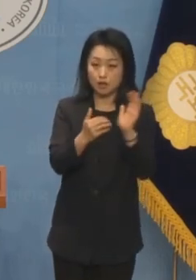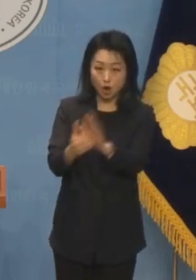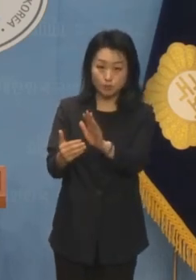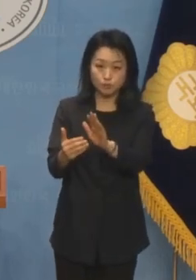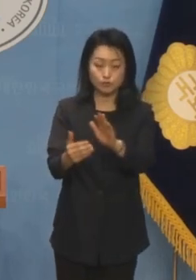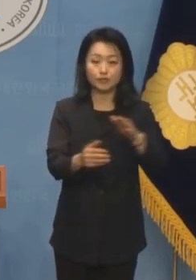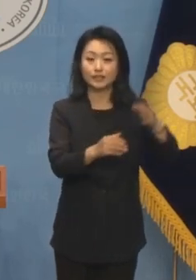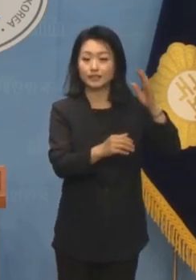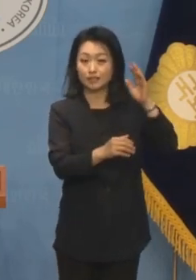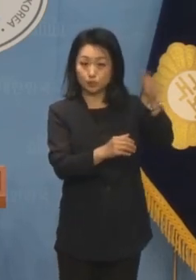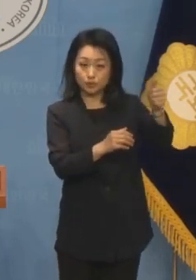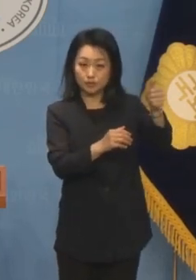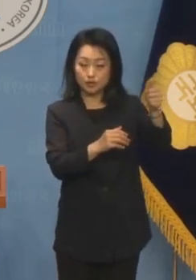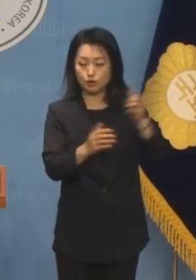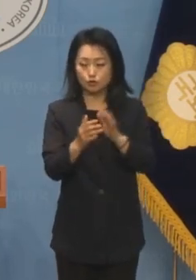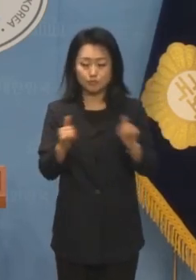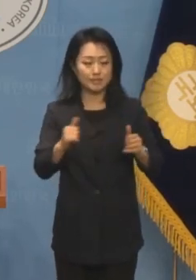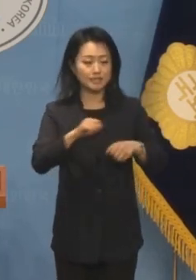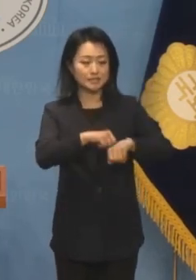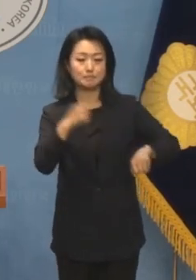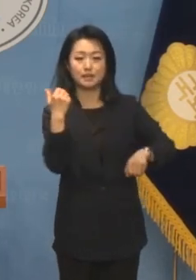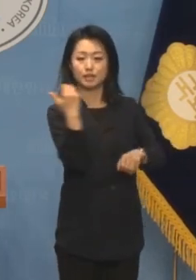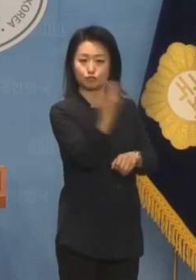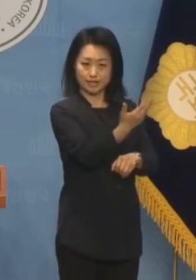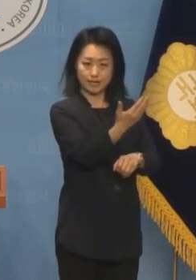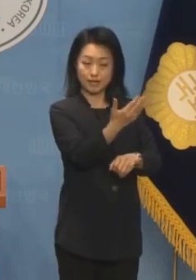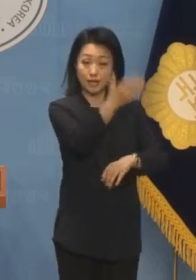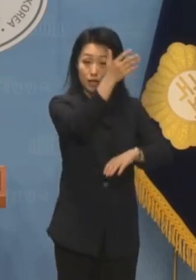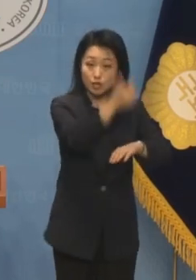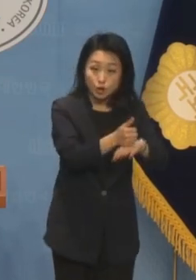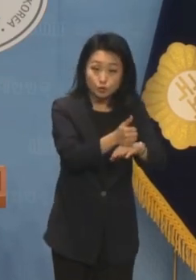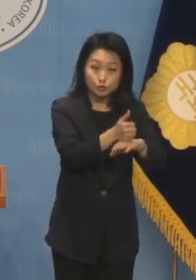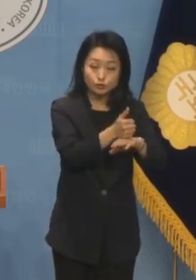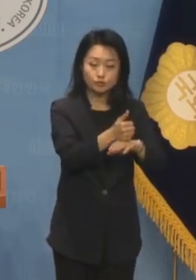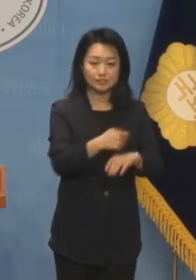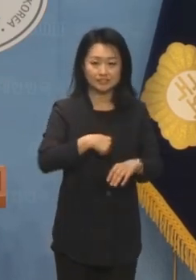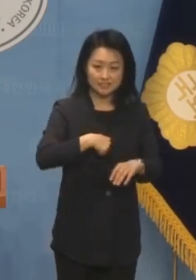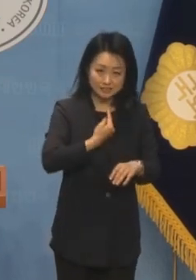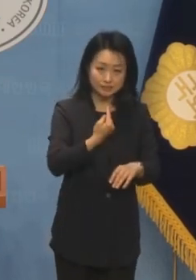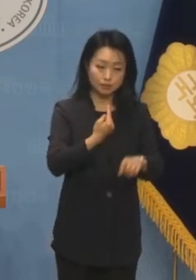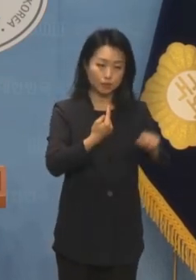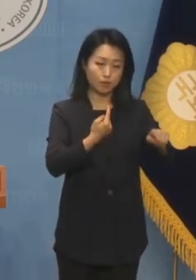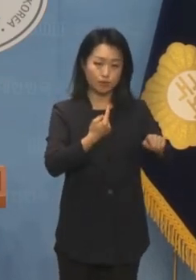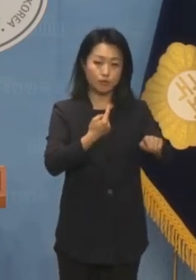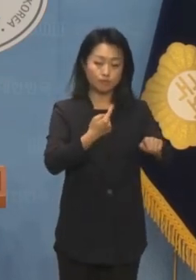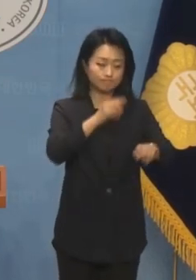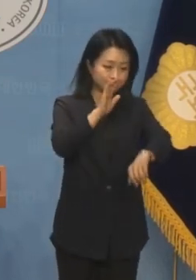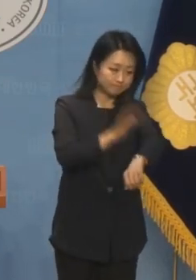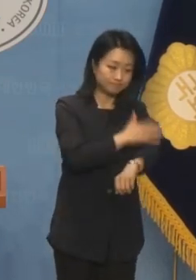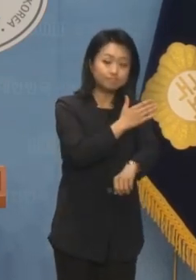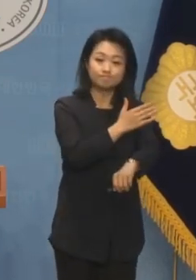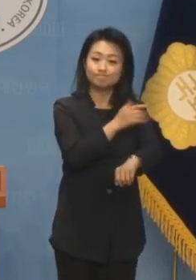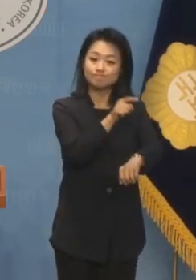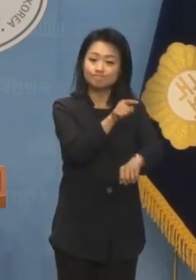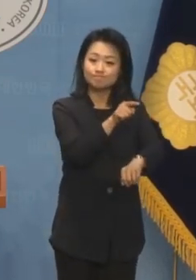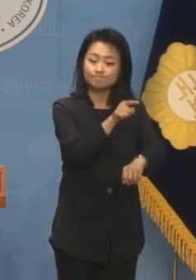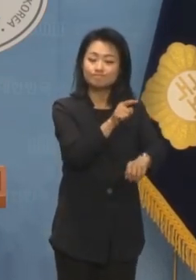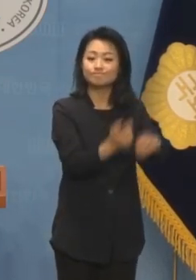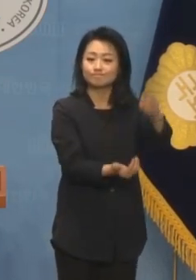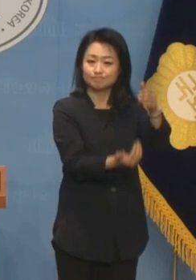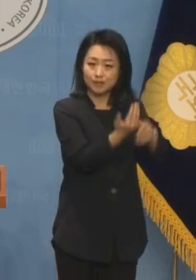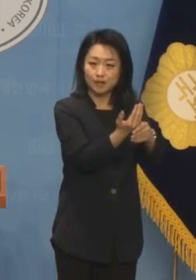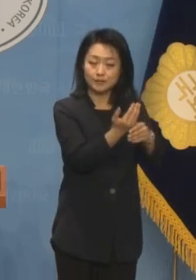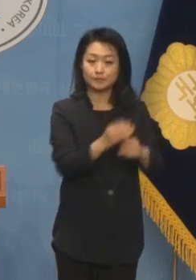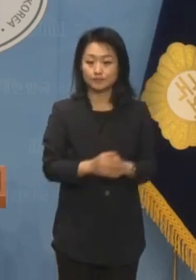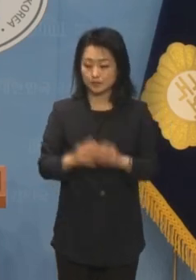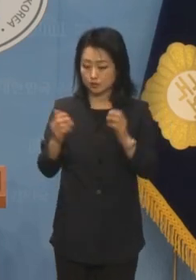것이다. 거부한 윤석열 대통령이 결국 제 무덤을 파는 결정을 했습니다. 국민의 대의기관인